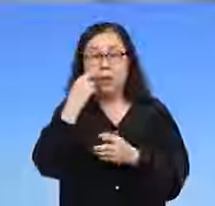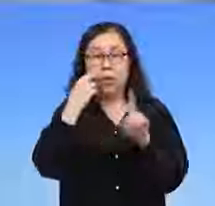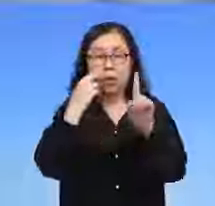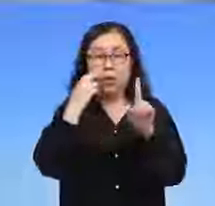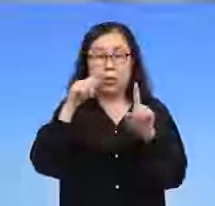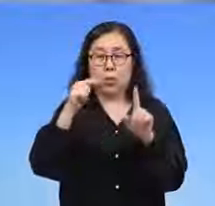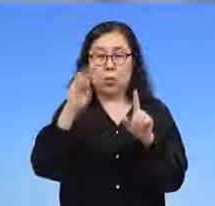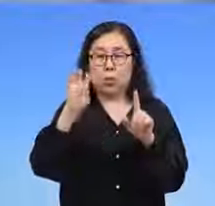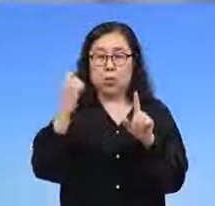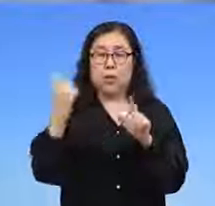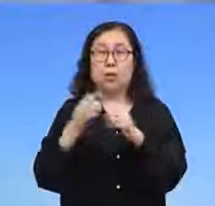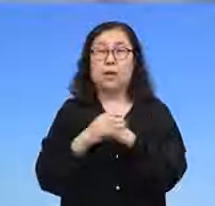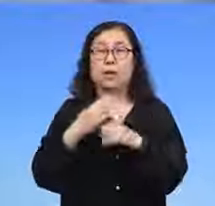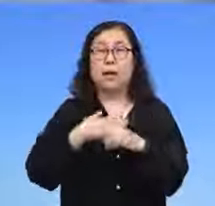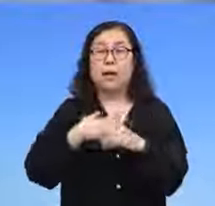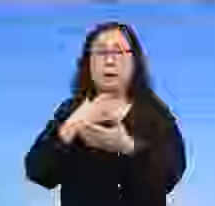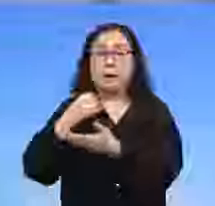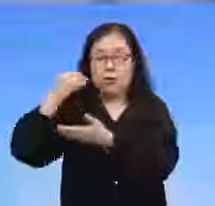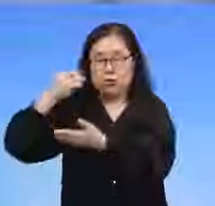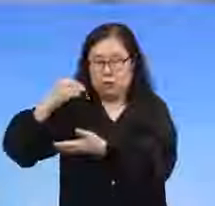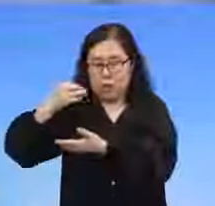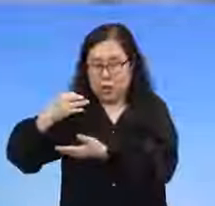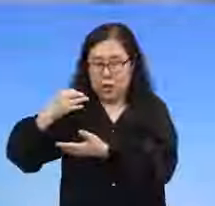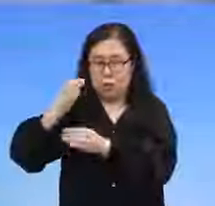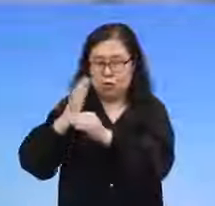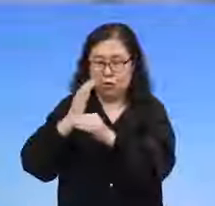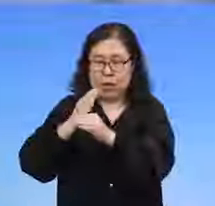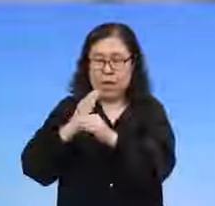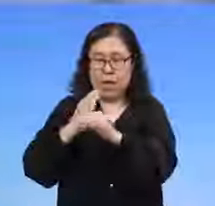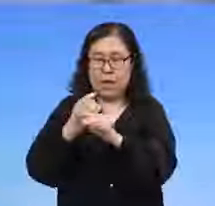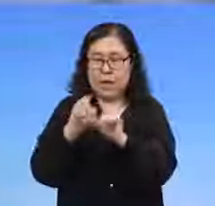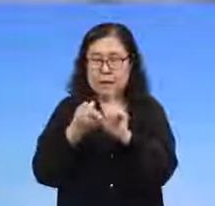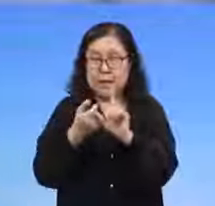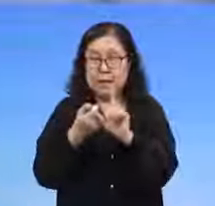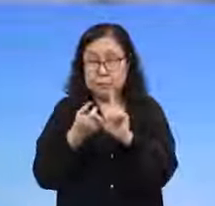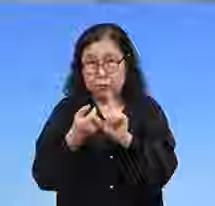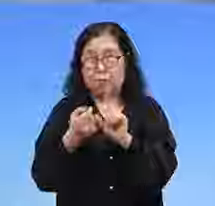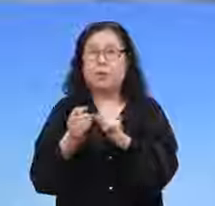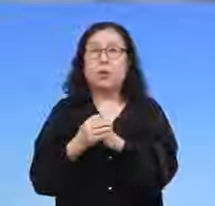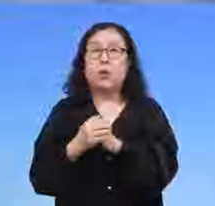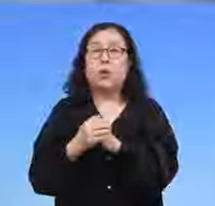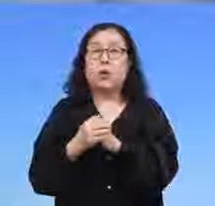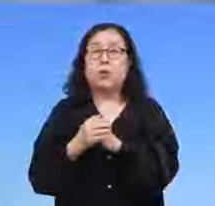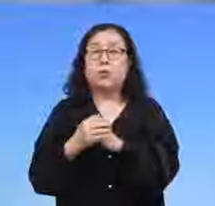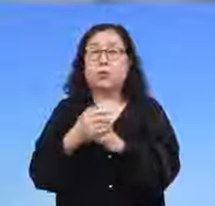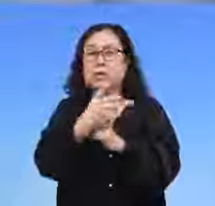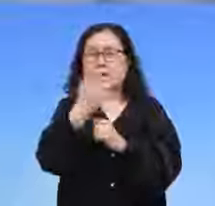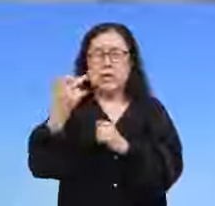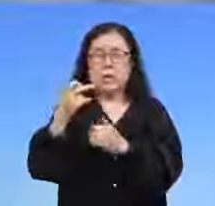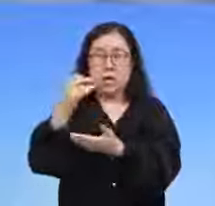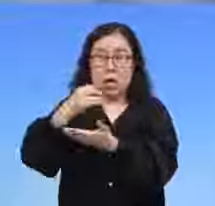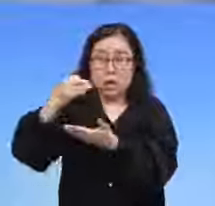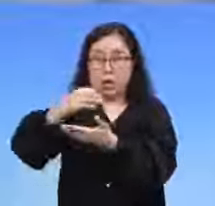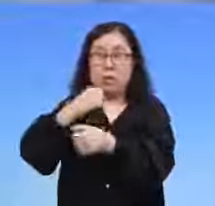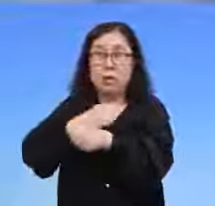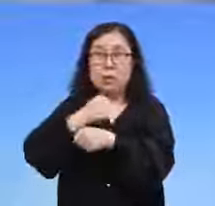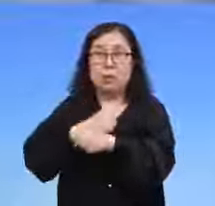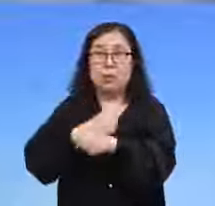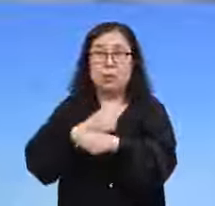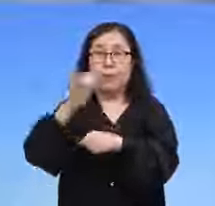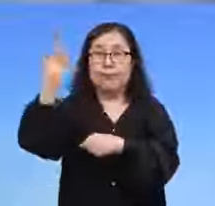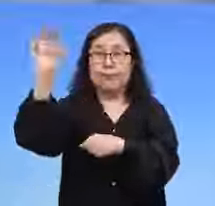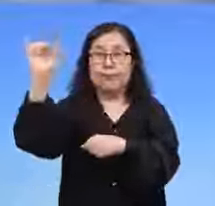미국의 어떤 교포부는 내가 받은 유산 중의 일부입니다. 그러면서 큰 헌금을 하시고